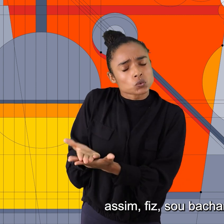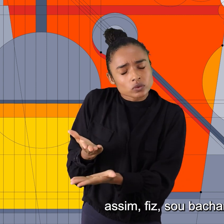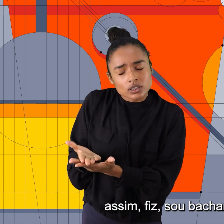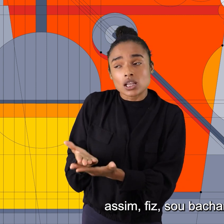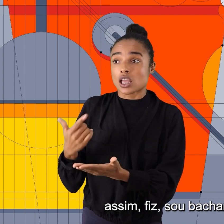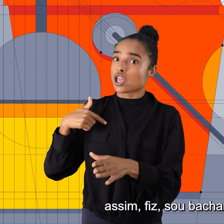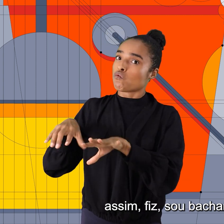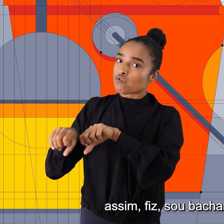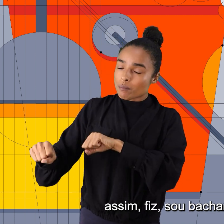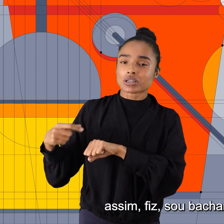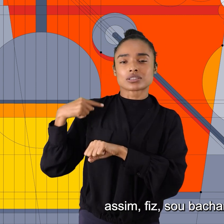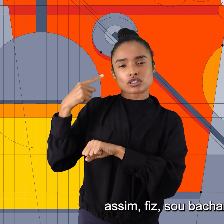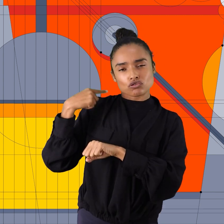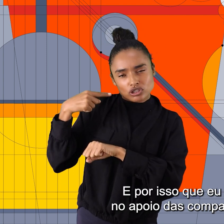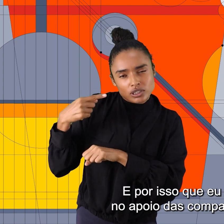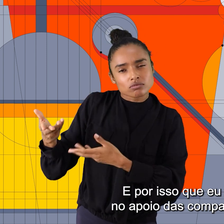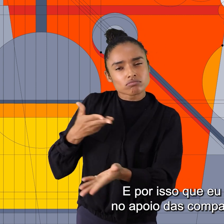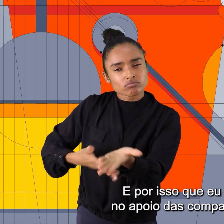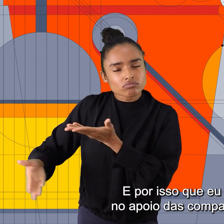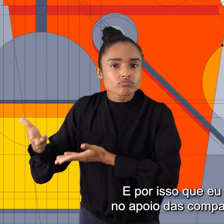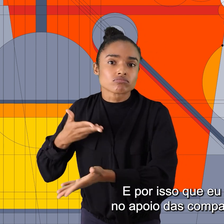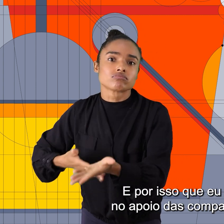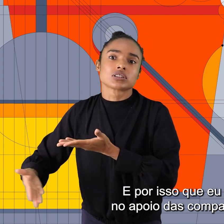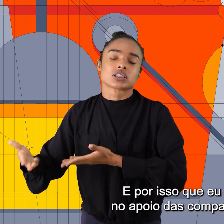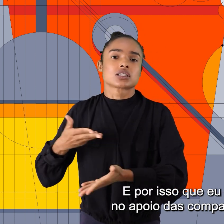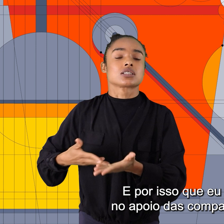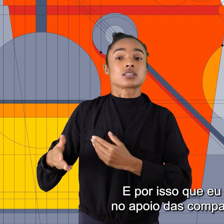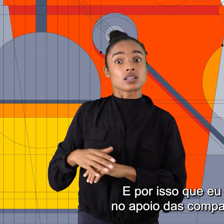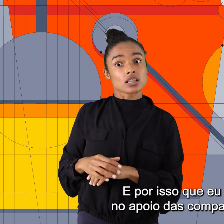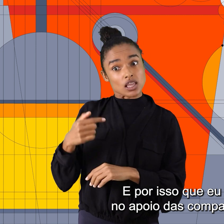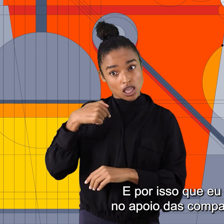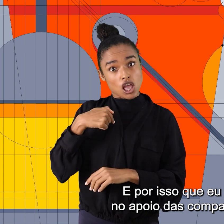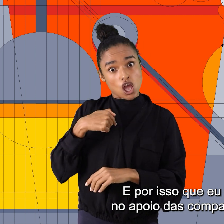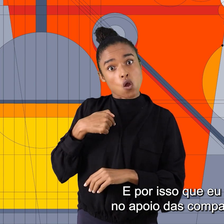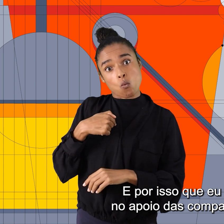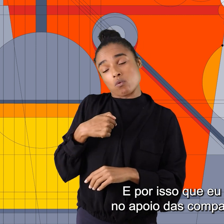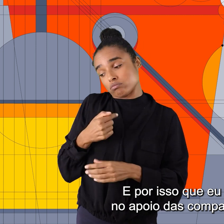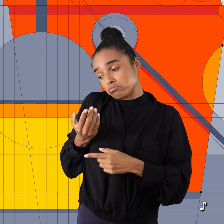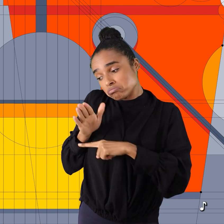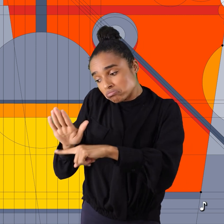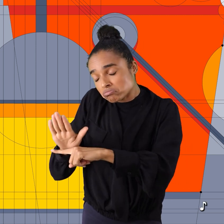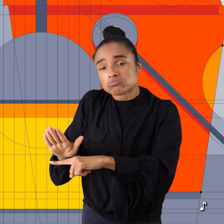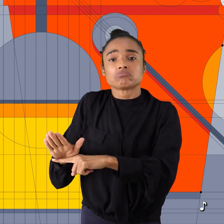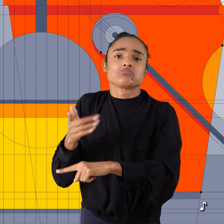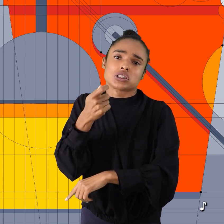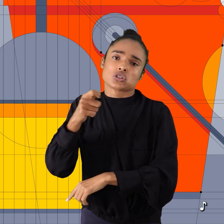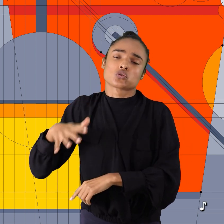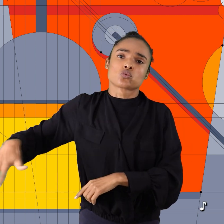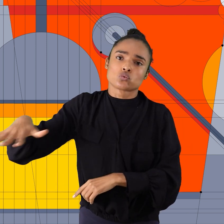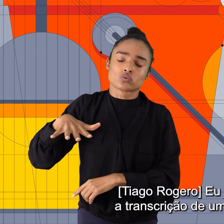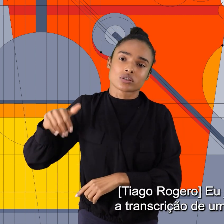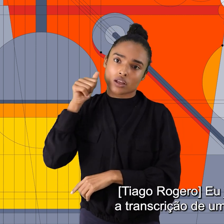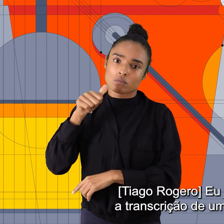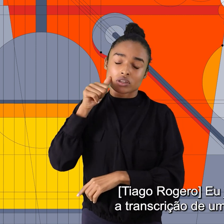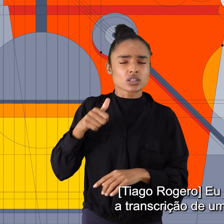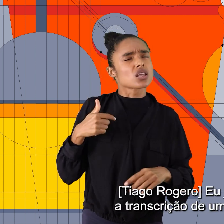né? Assim, sou bacharel em Direito e por isso que eu tô ainda aí no apoio das companheiras, né?